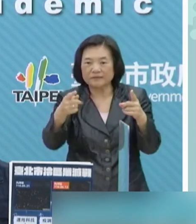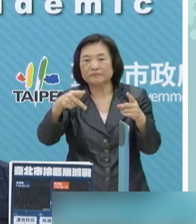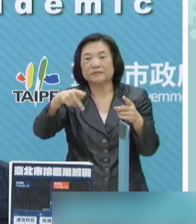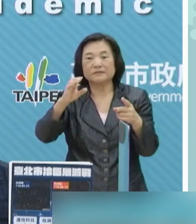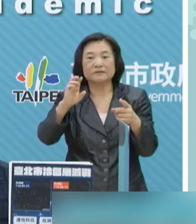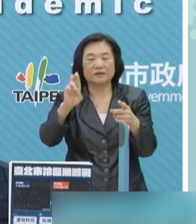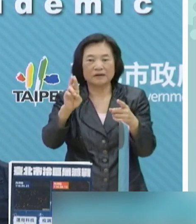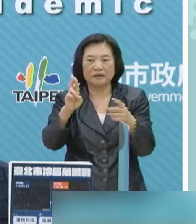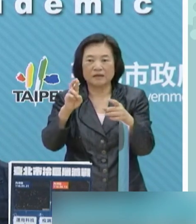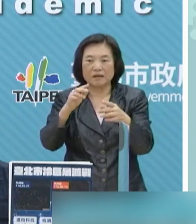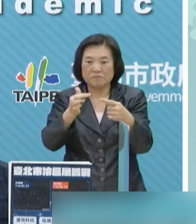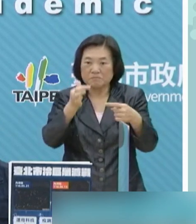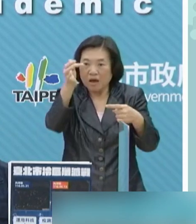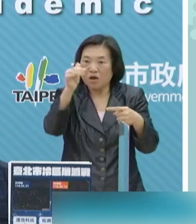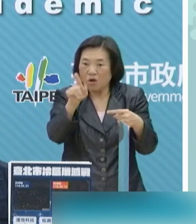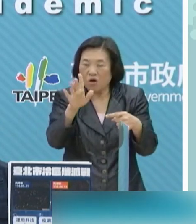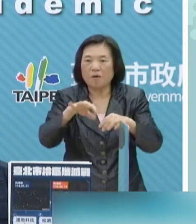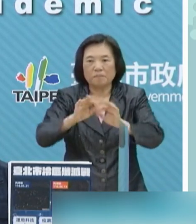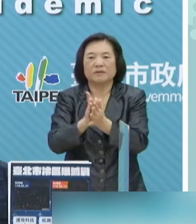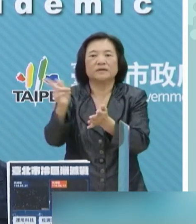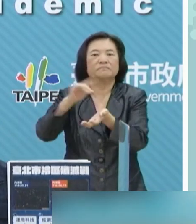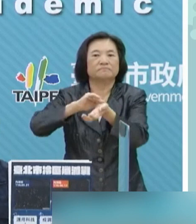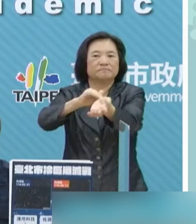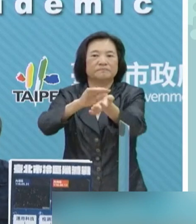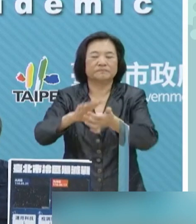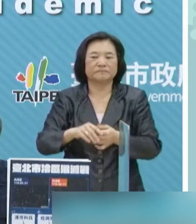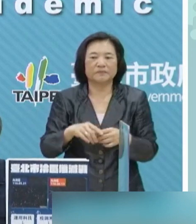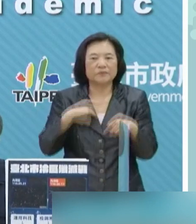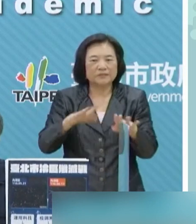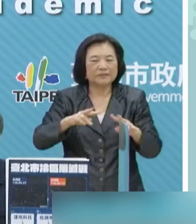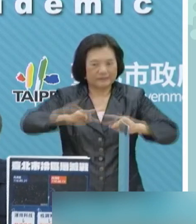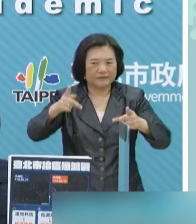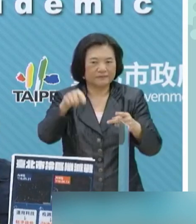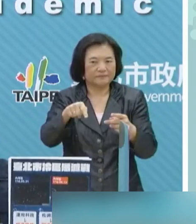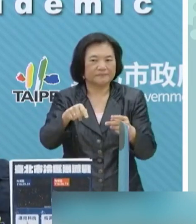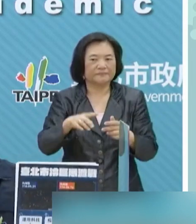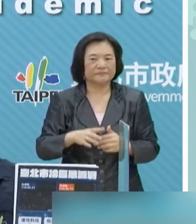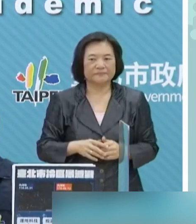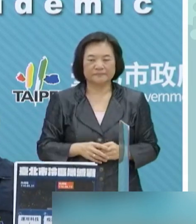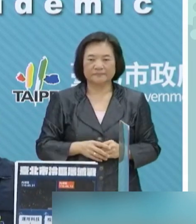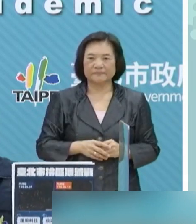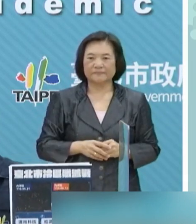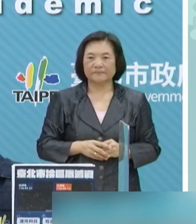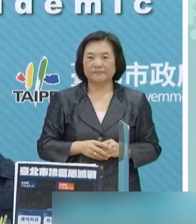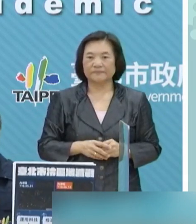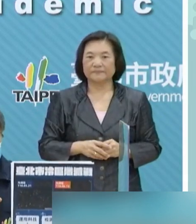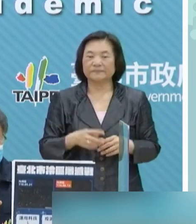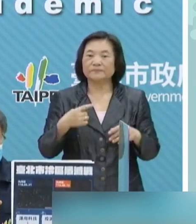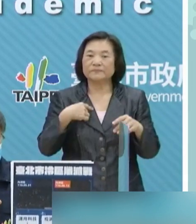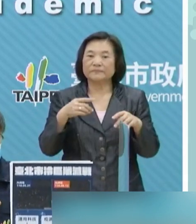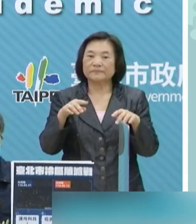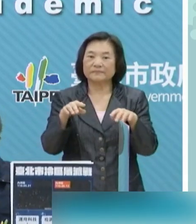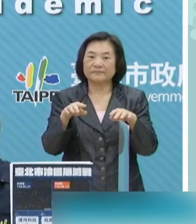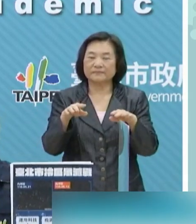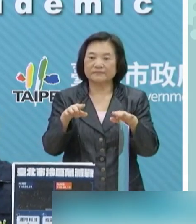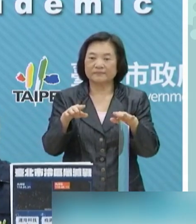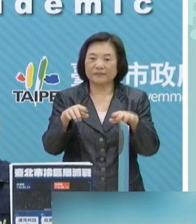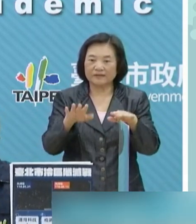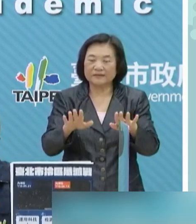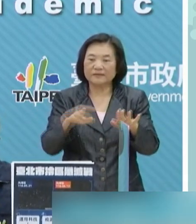就要精准筛检，不管你叫什么热点见面站啊、精准筛检啊等等，我想这是一